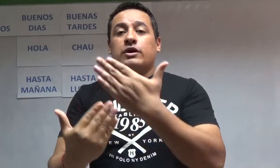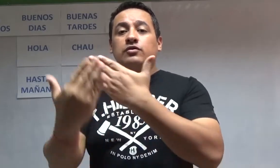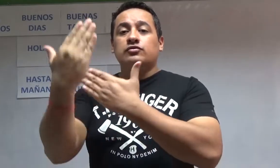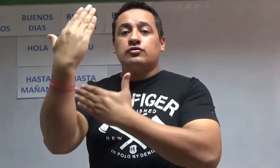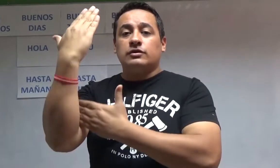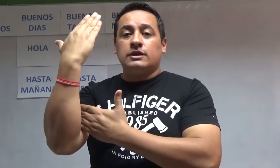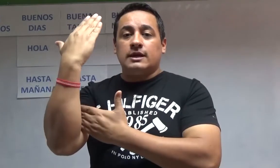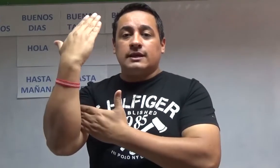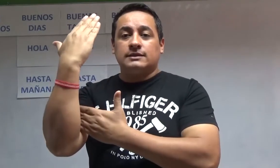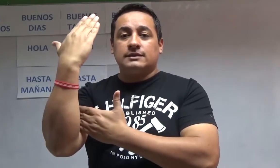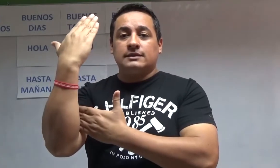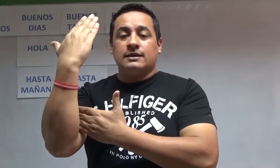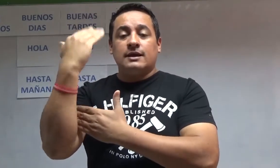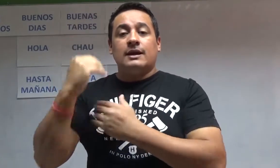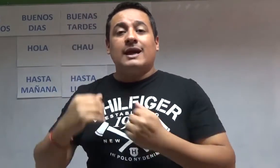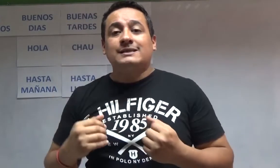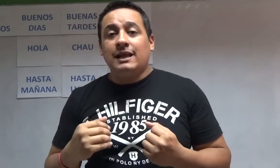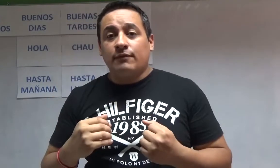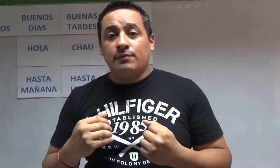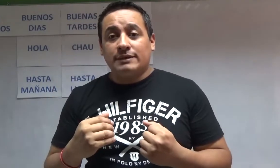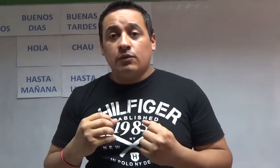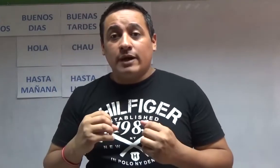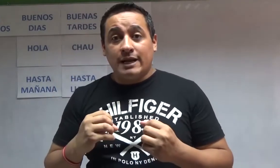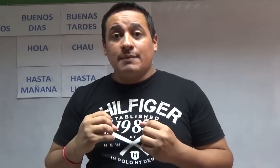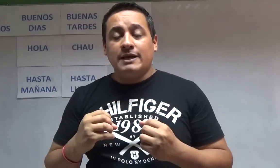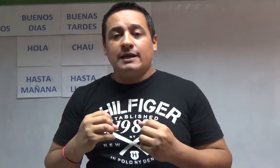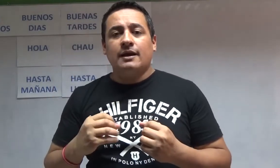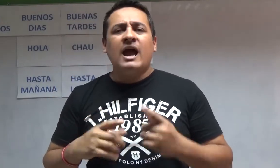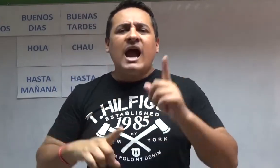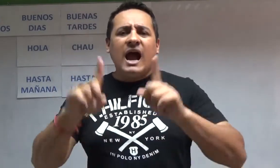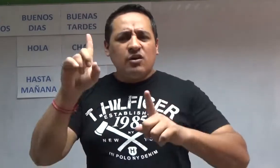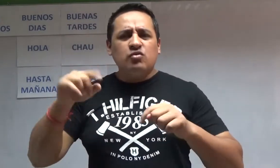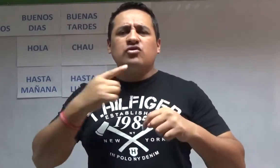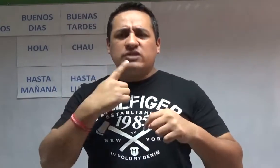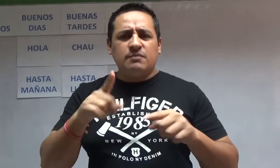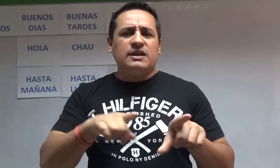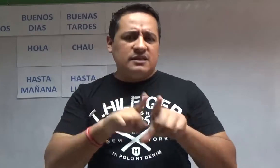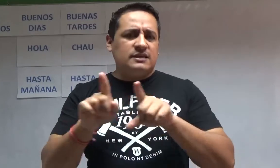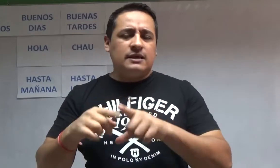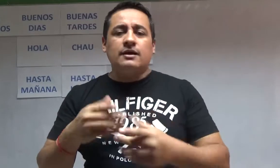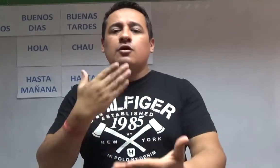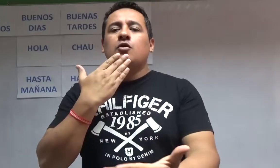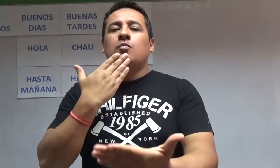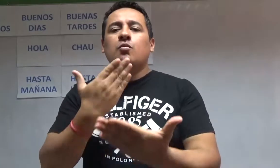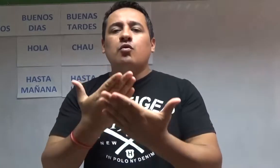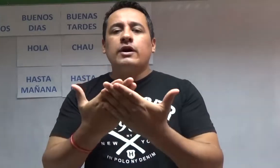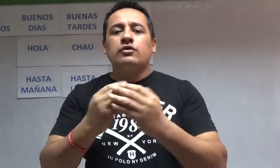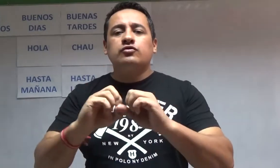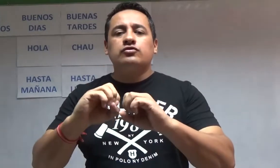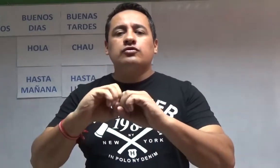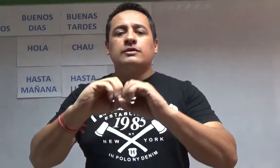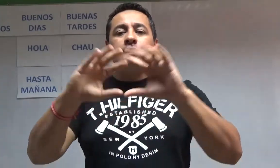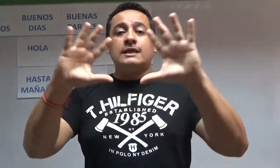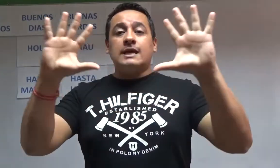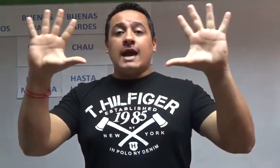buenos días. Esa es la forma de saludar en la mañana. Algunos también dicen buenos